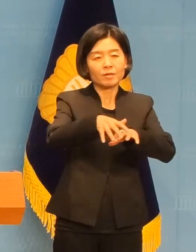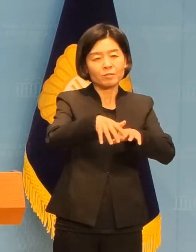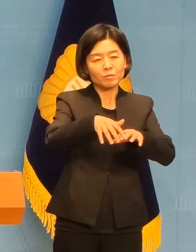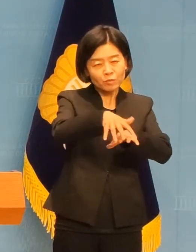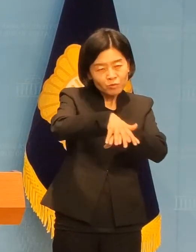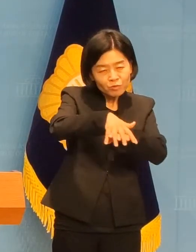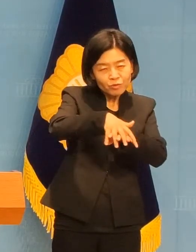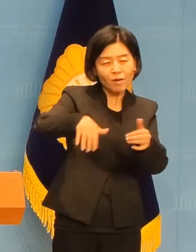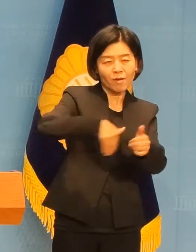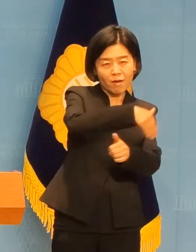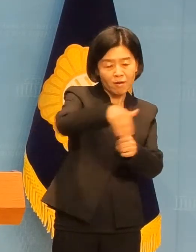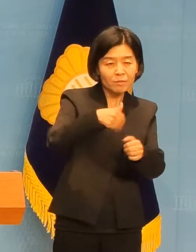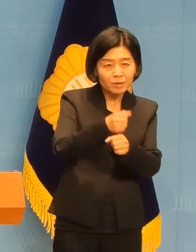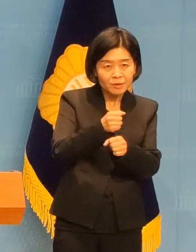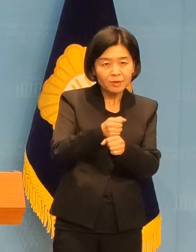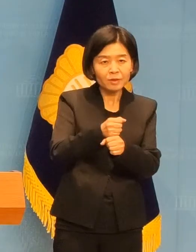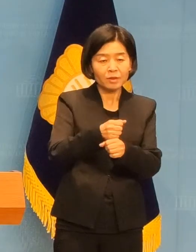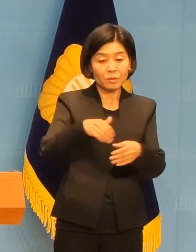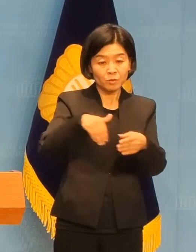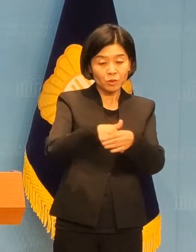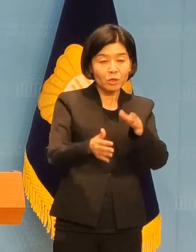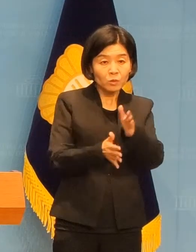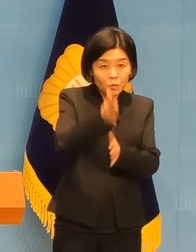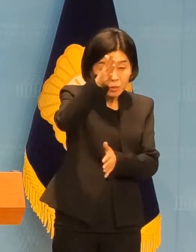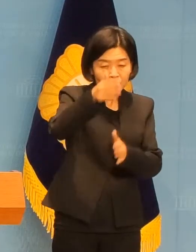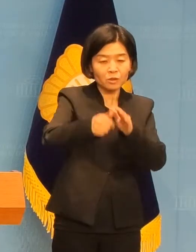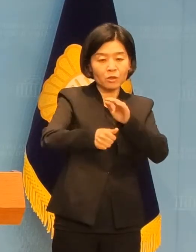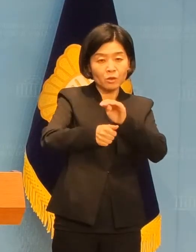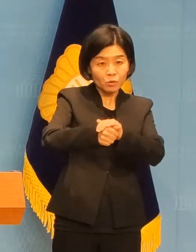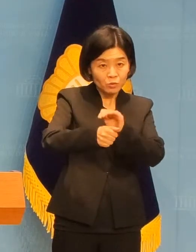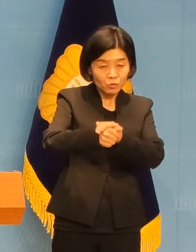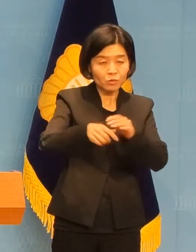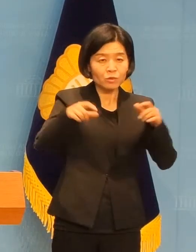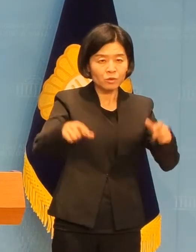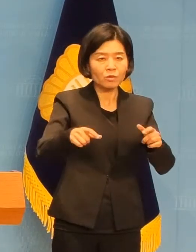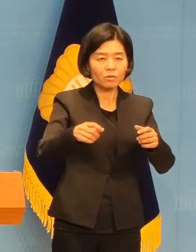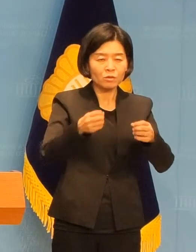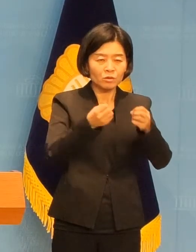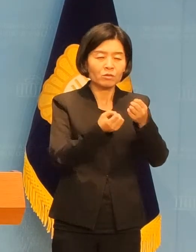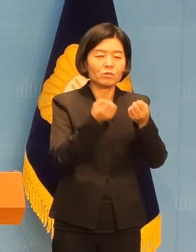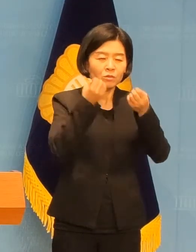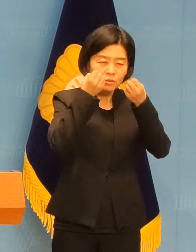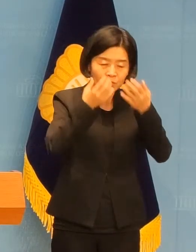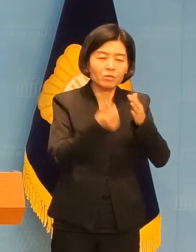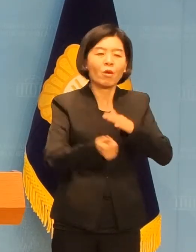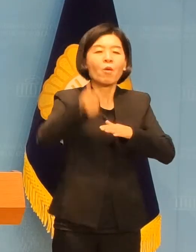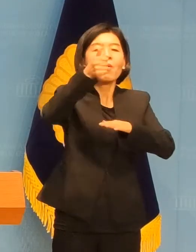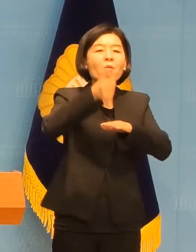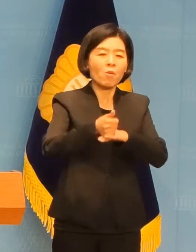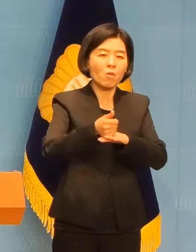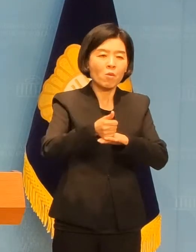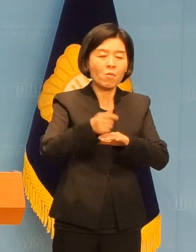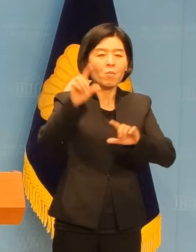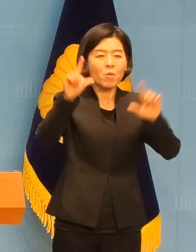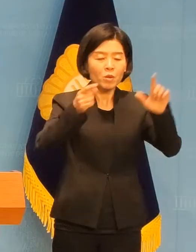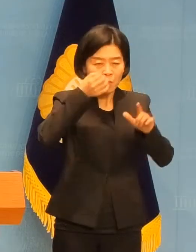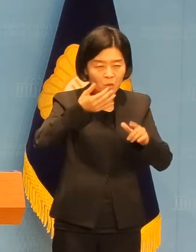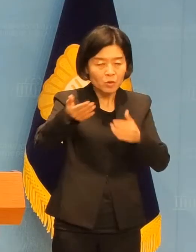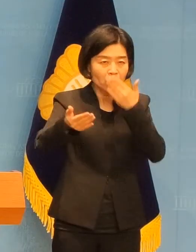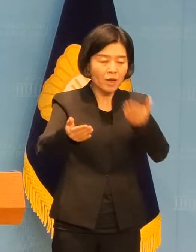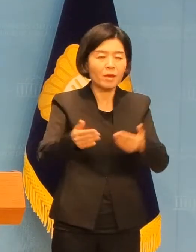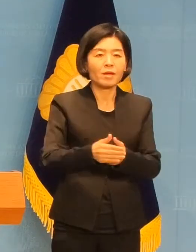문화도시 경주는 그 대표적인 성공 모델이 될 것입니다. 또한 K문화는